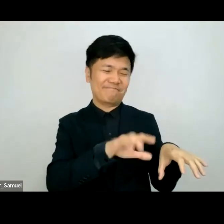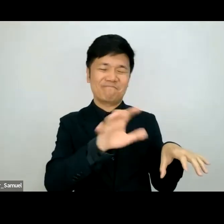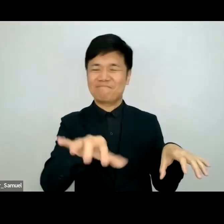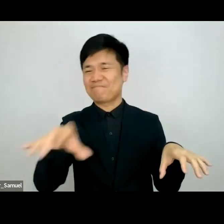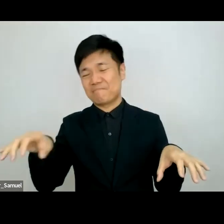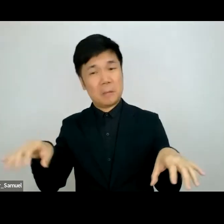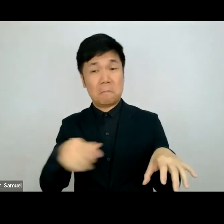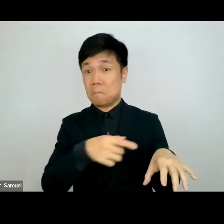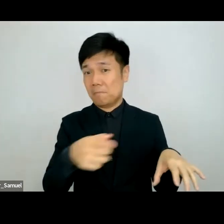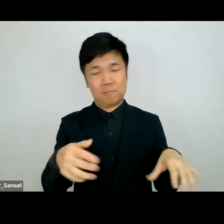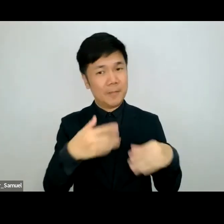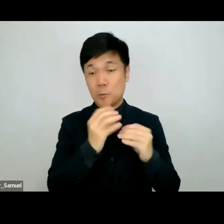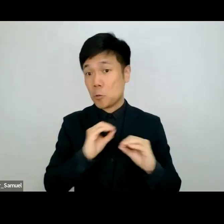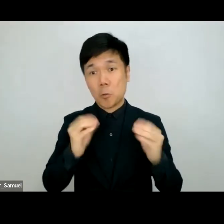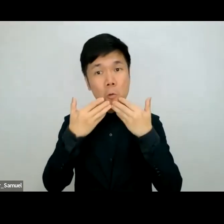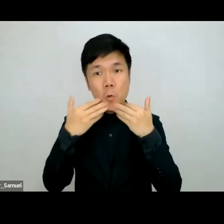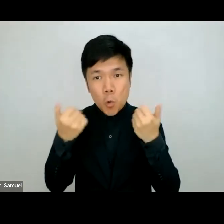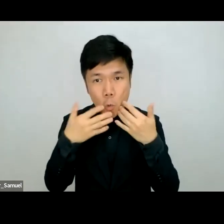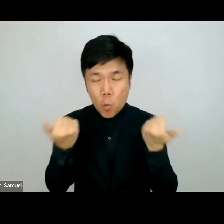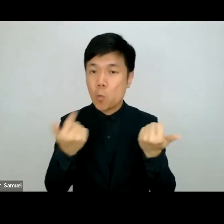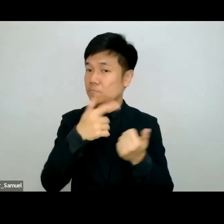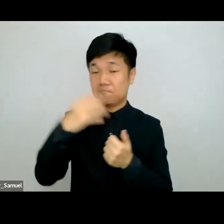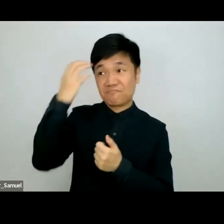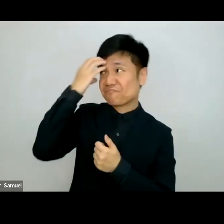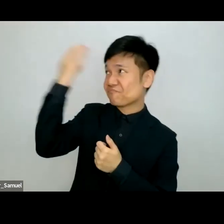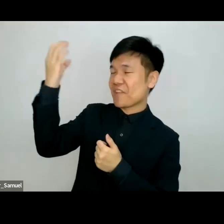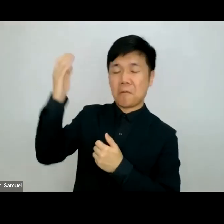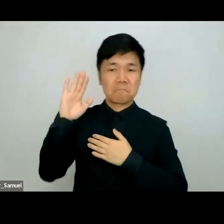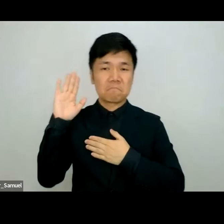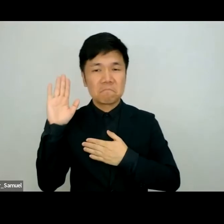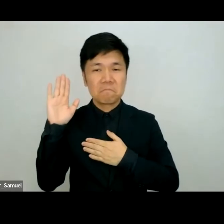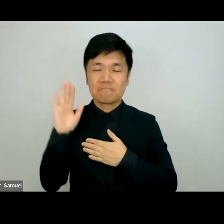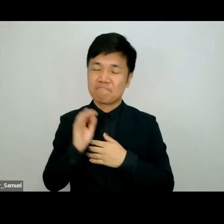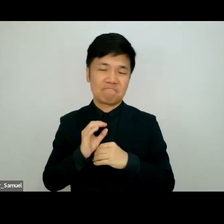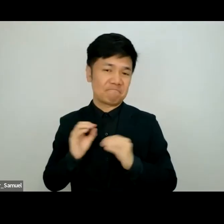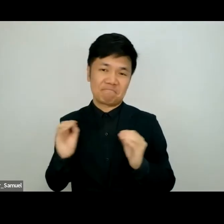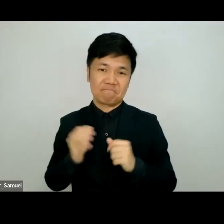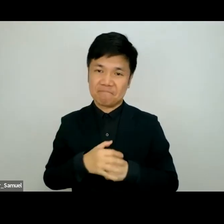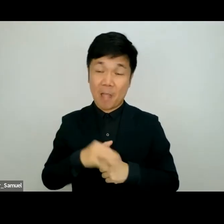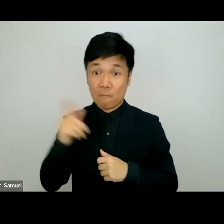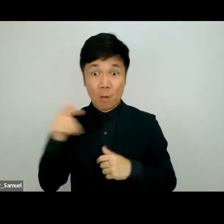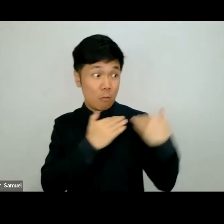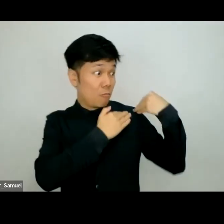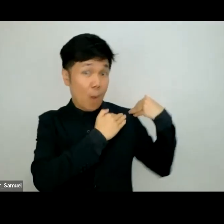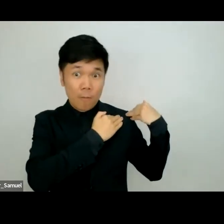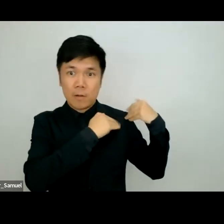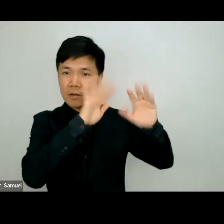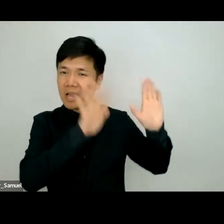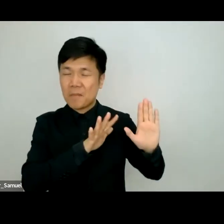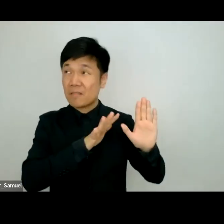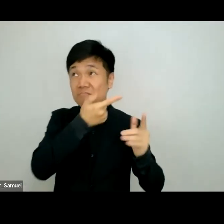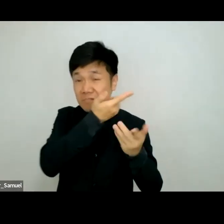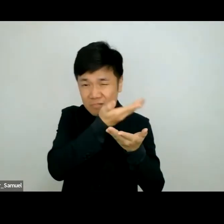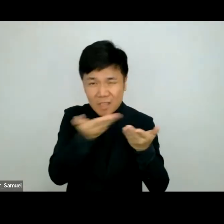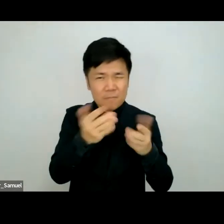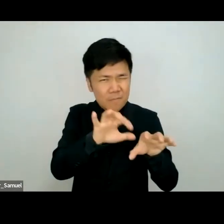a quelquefois un manque de collaboration entre les départements, les ministères et toutes les autres